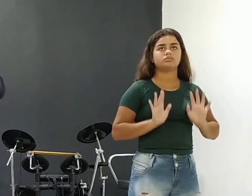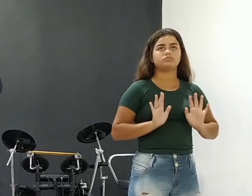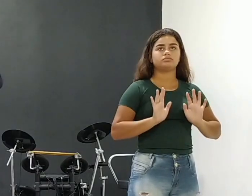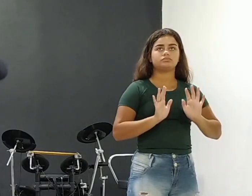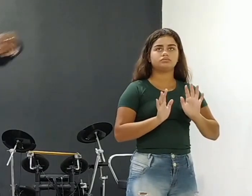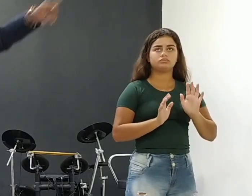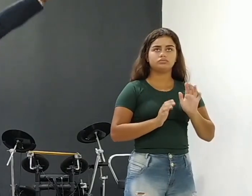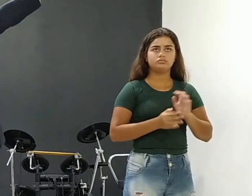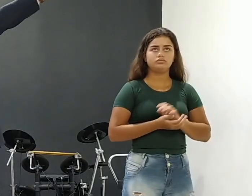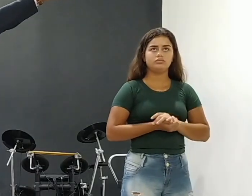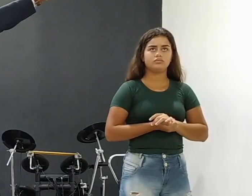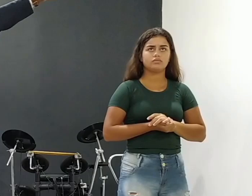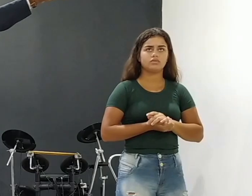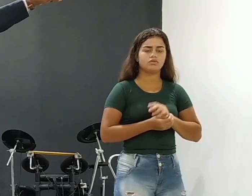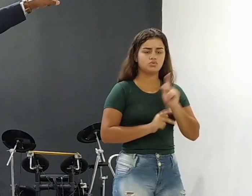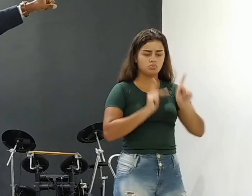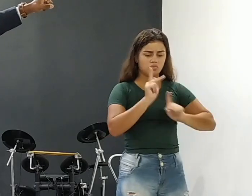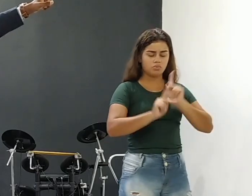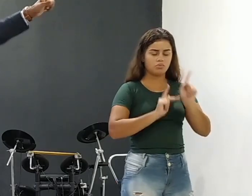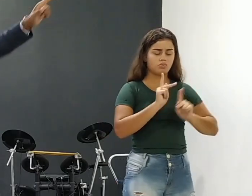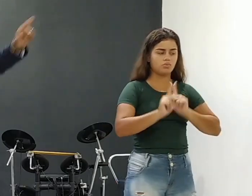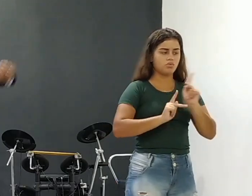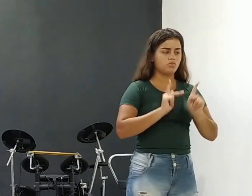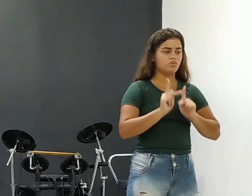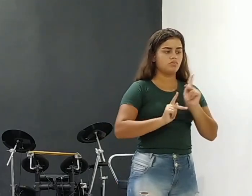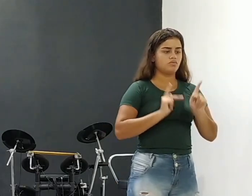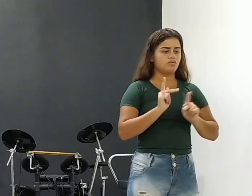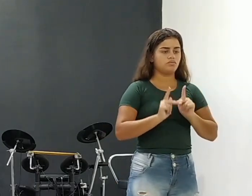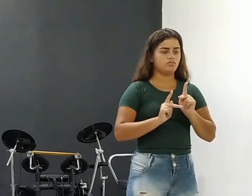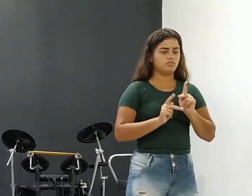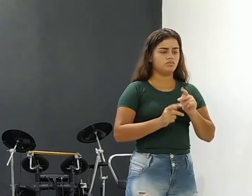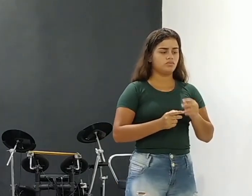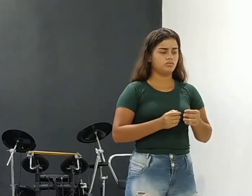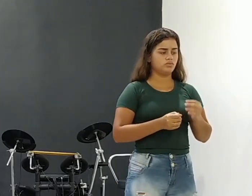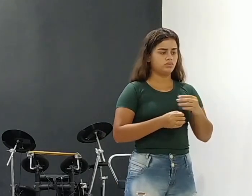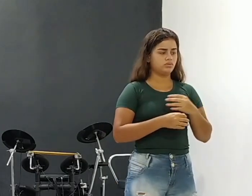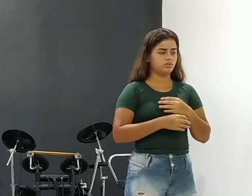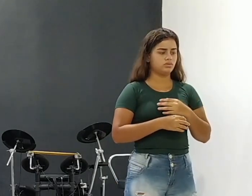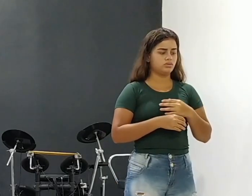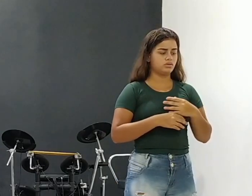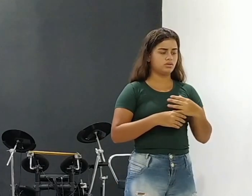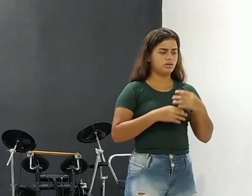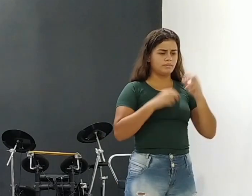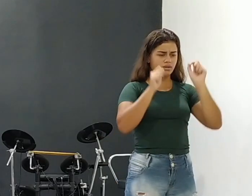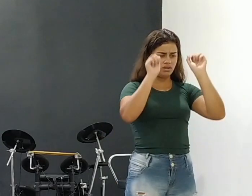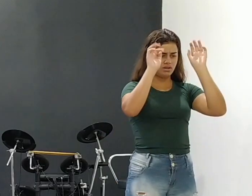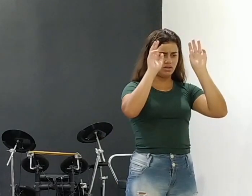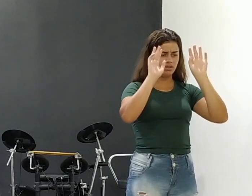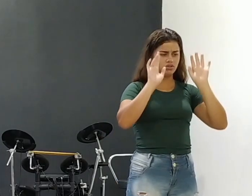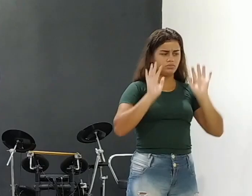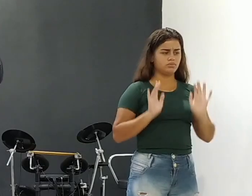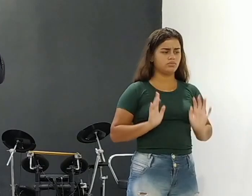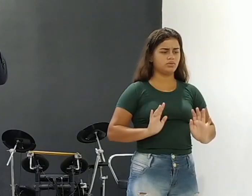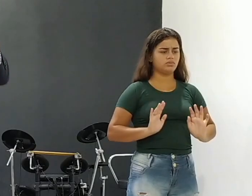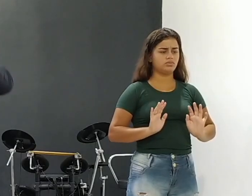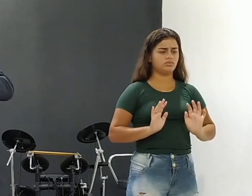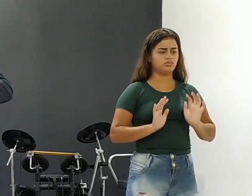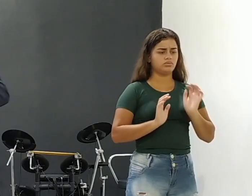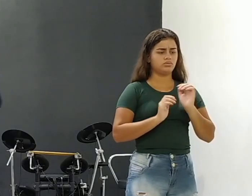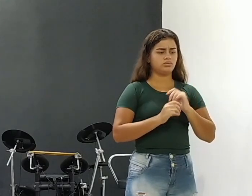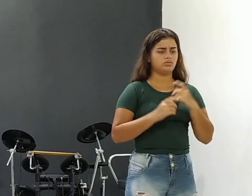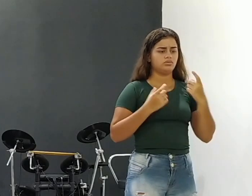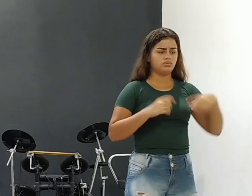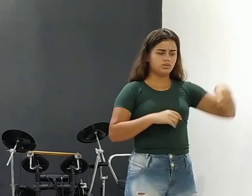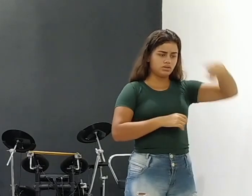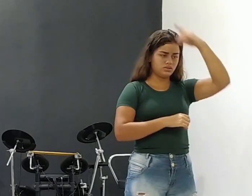compromisso contigo e eu faço o meu povo entrar na terra que manda leite e mel. Mas para isso, Moisés, eu preciso que você tenha